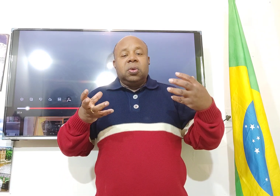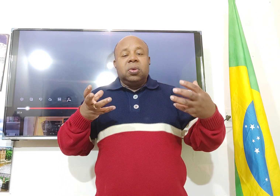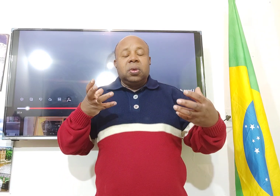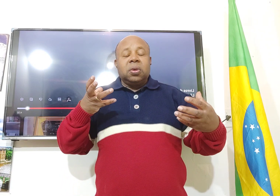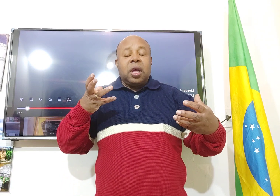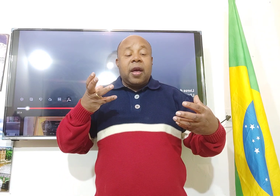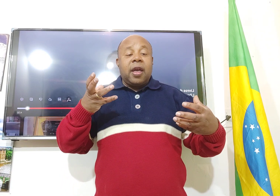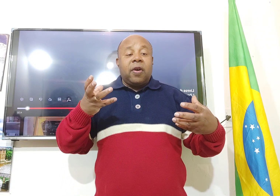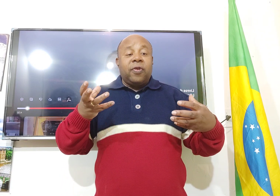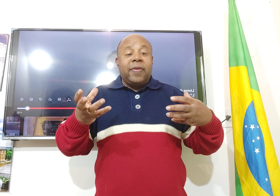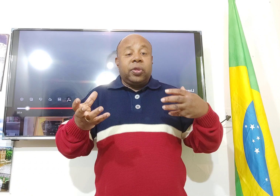surgindo